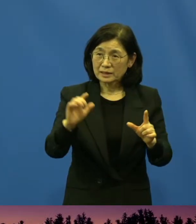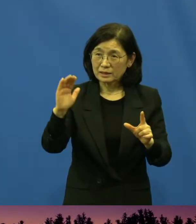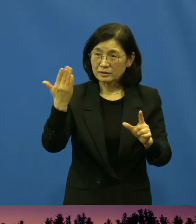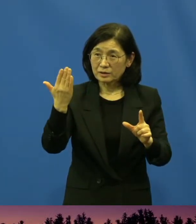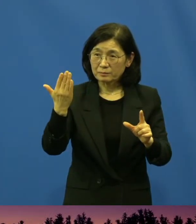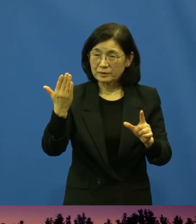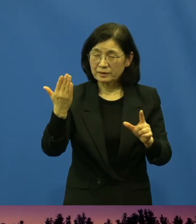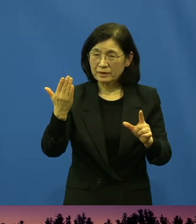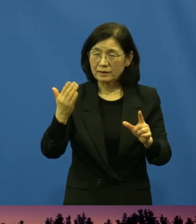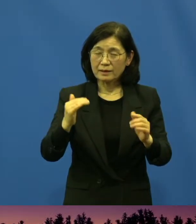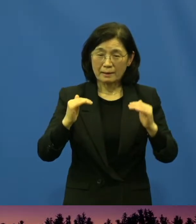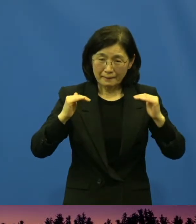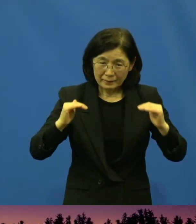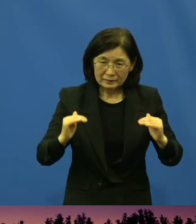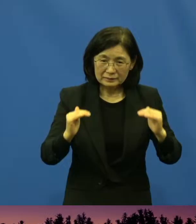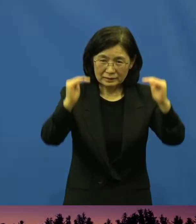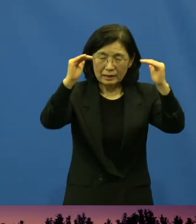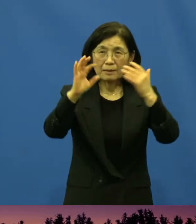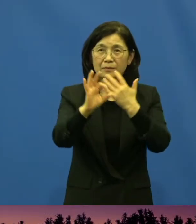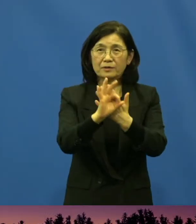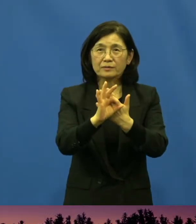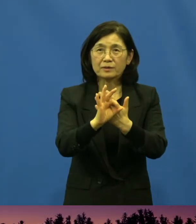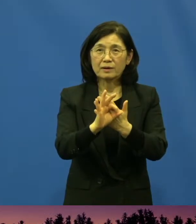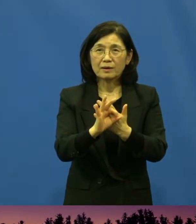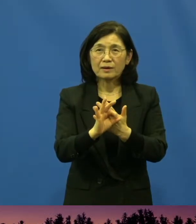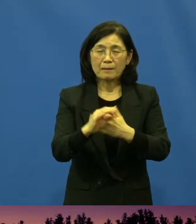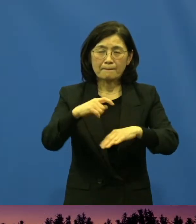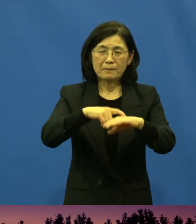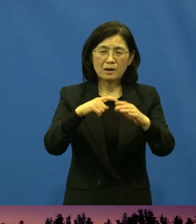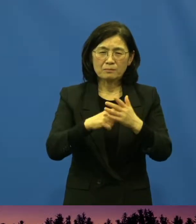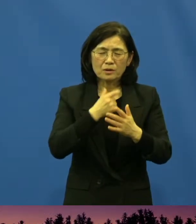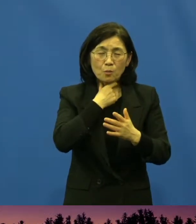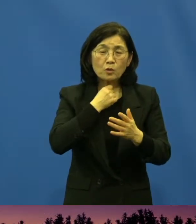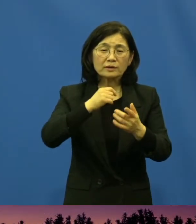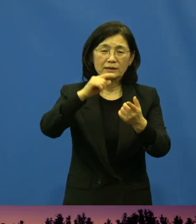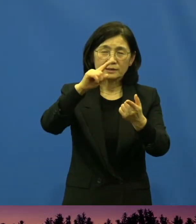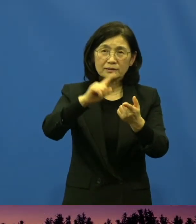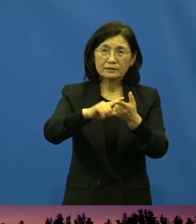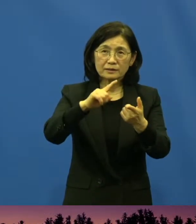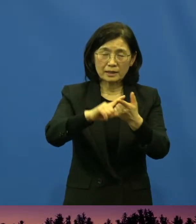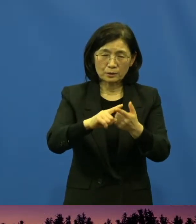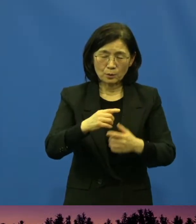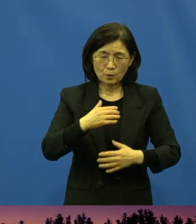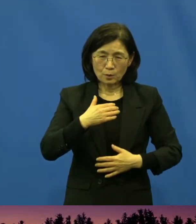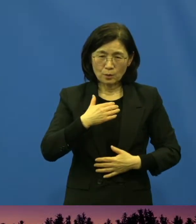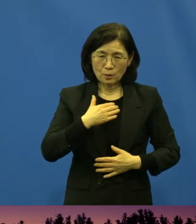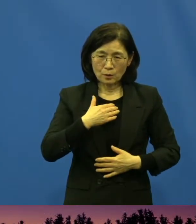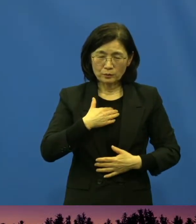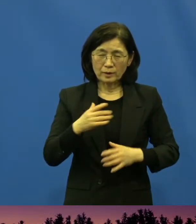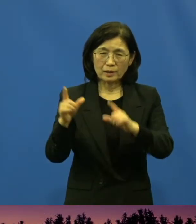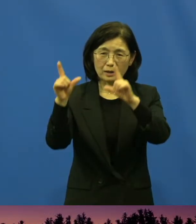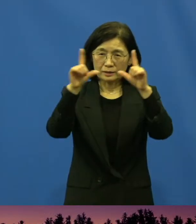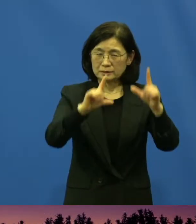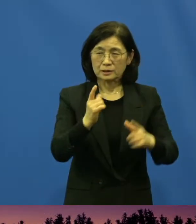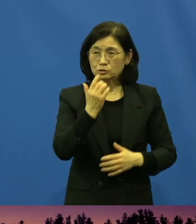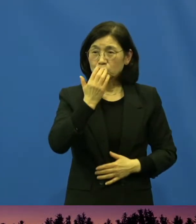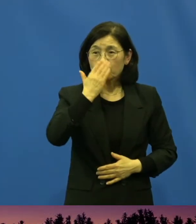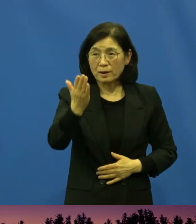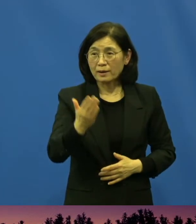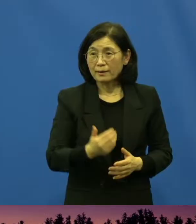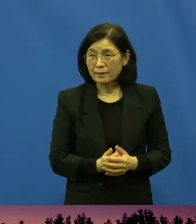마음은 원해도 육신이 약하도다라는 말이 없어지는 거죠. 마음이 원하는 대로 내가 살고 있는 그 고백.